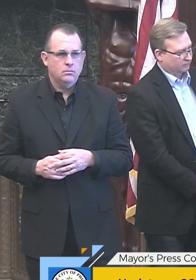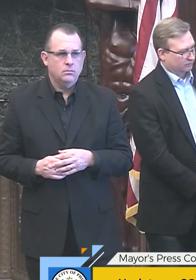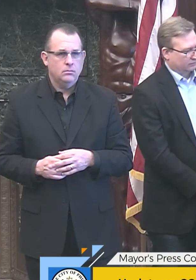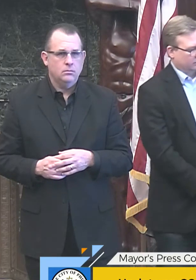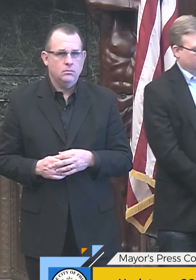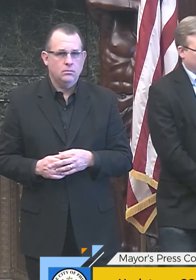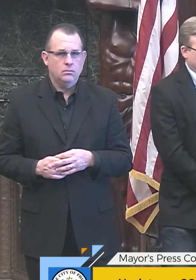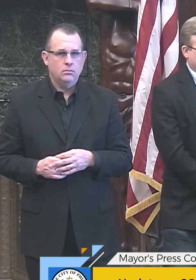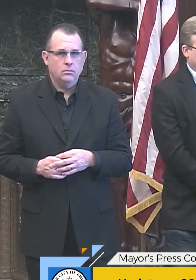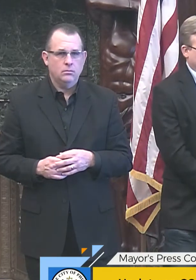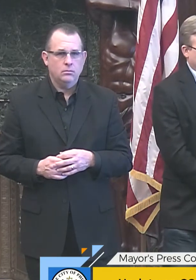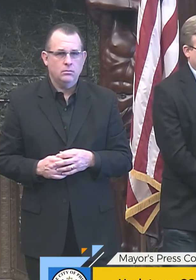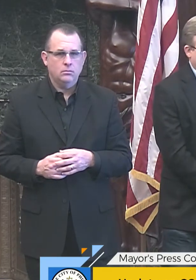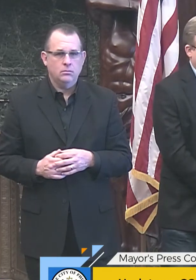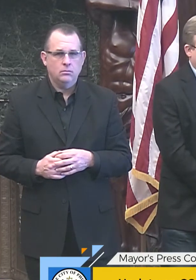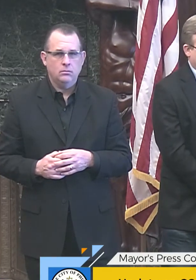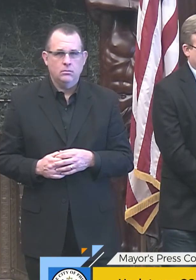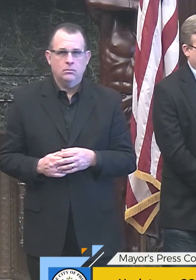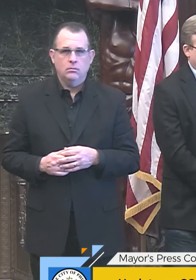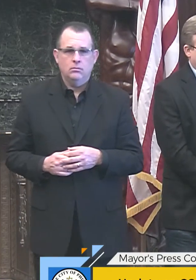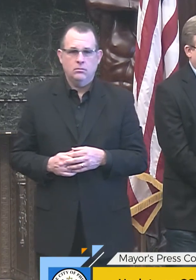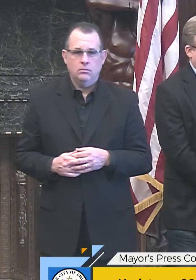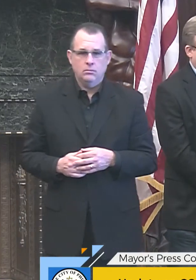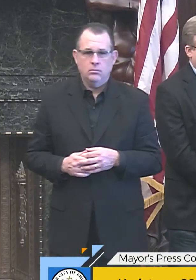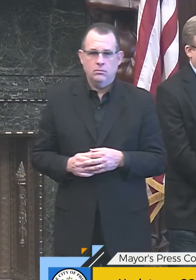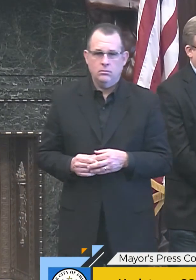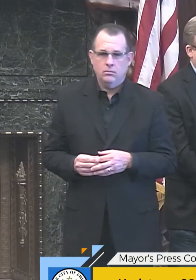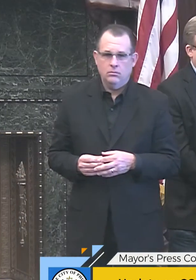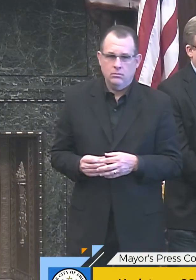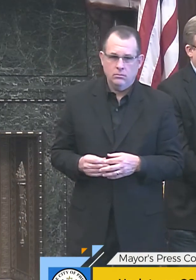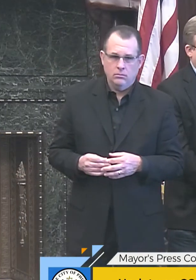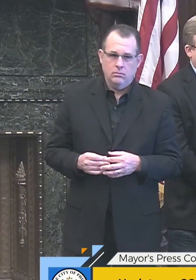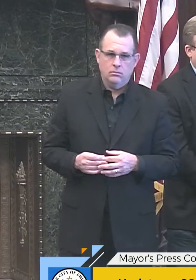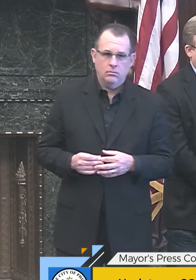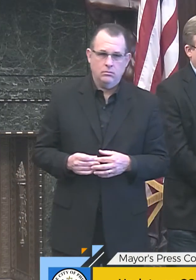aglomeradas afuera y esto obviamente es una amenaza a la salud